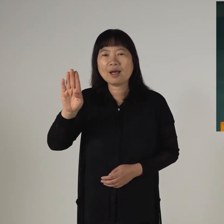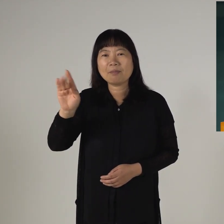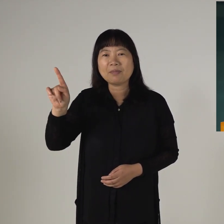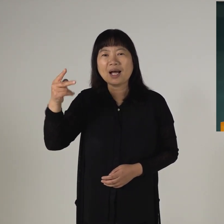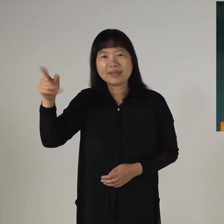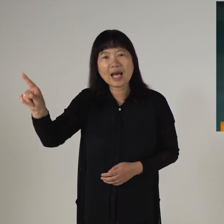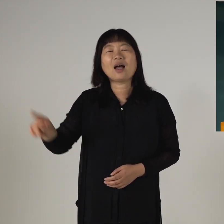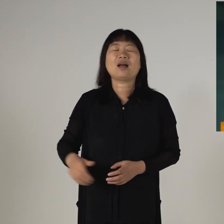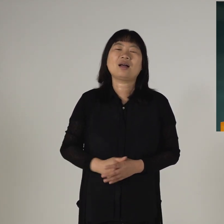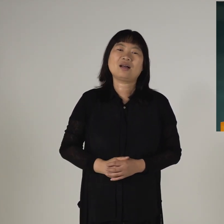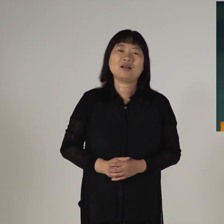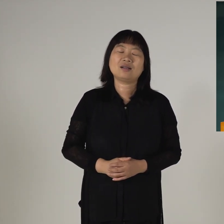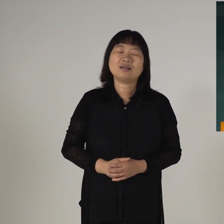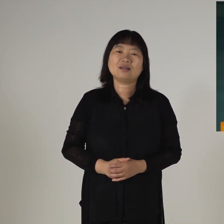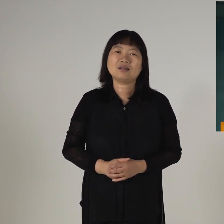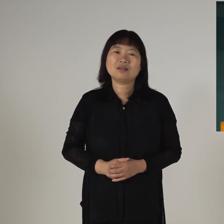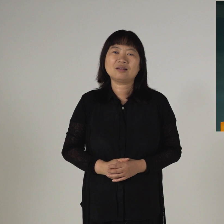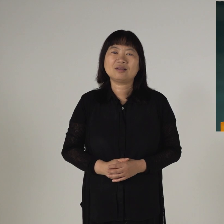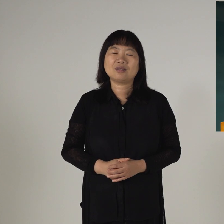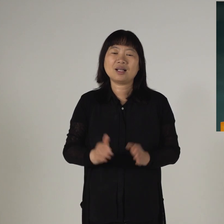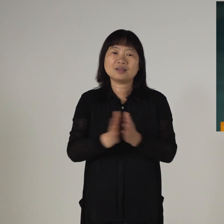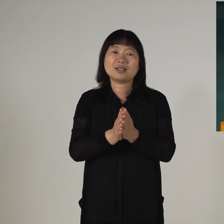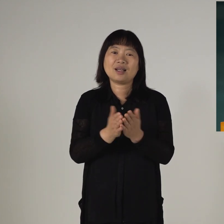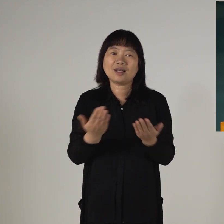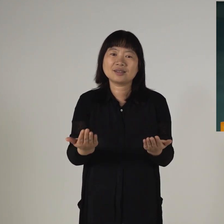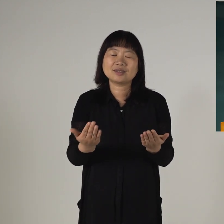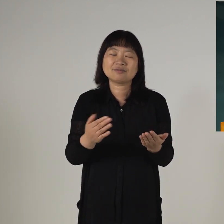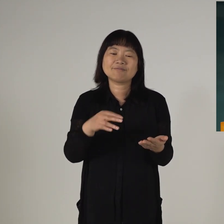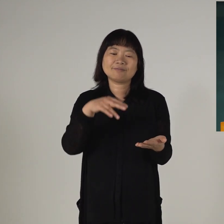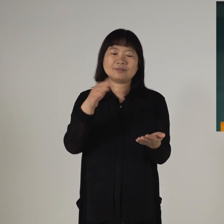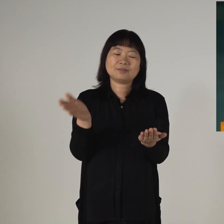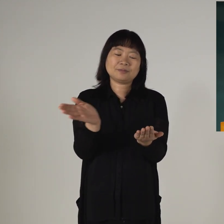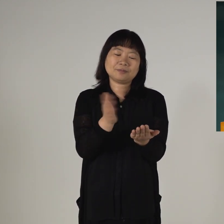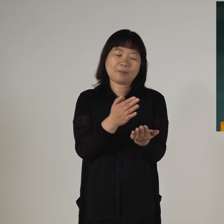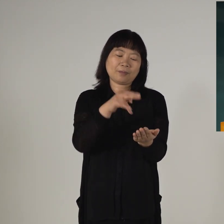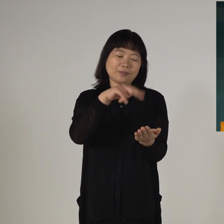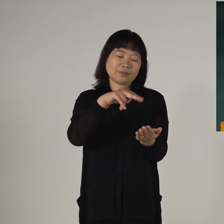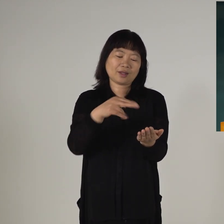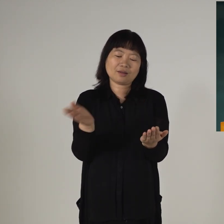그리고 이제 그 책을 앞서부터 쭉 읽다가